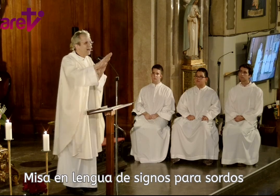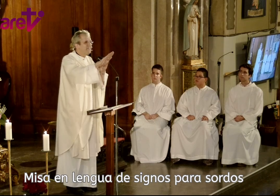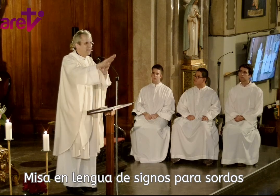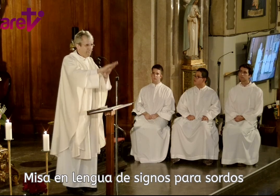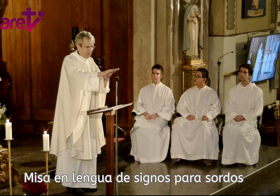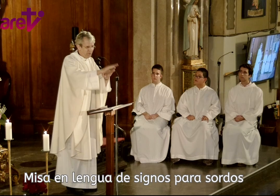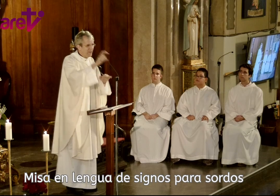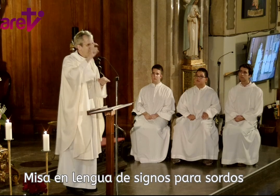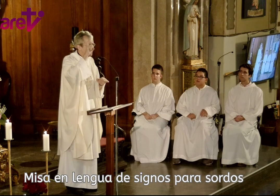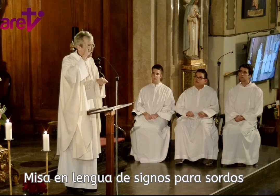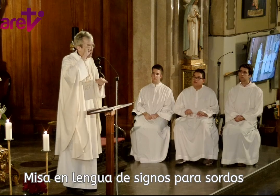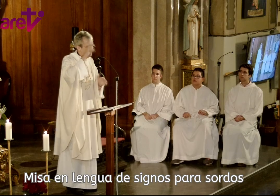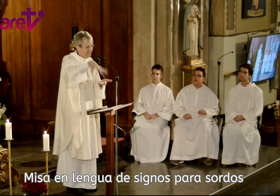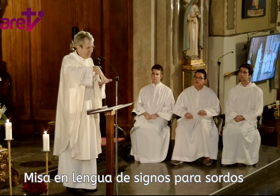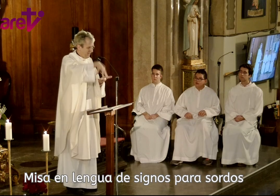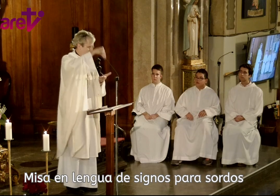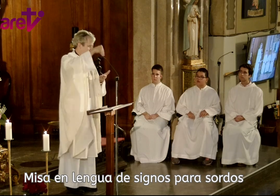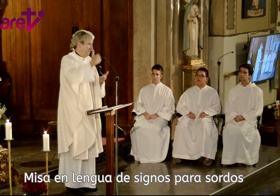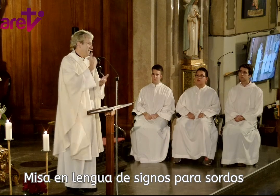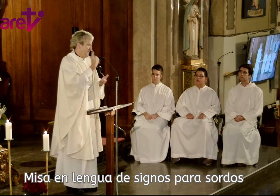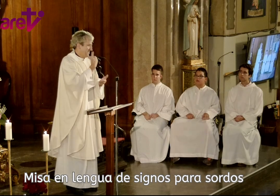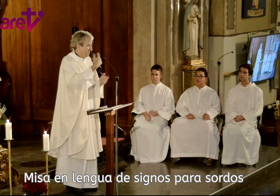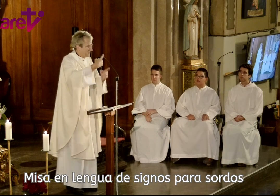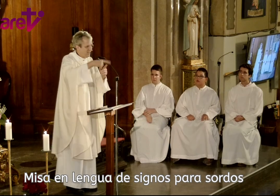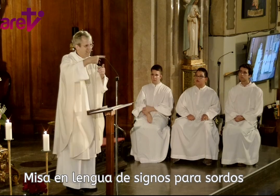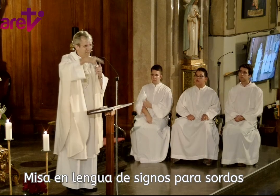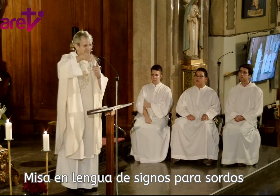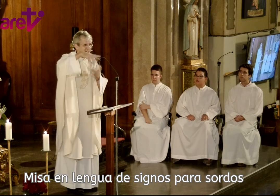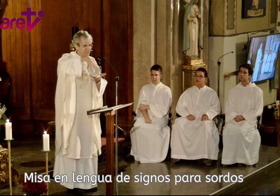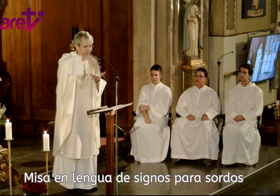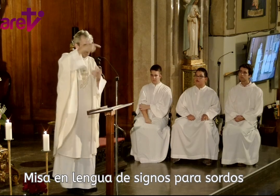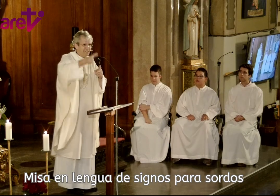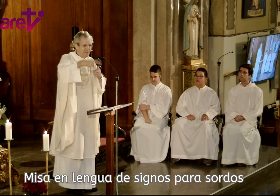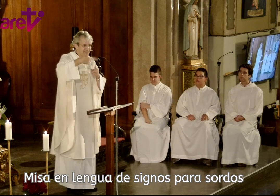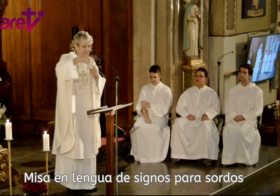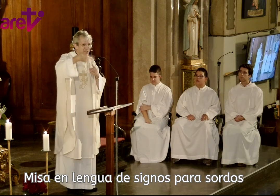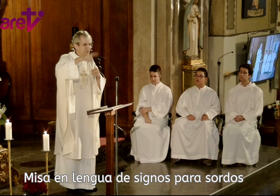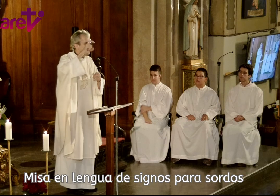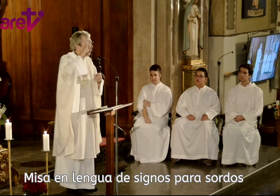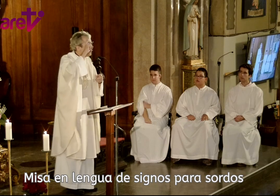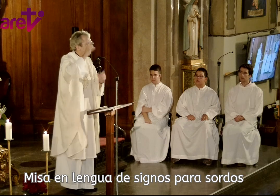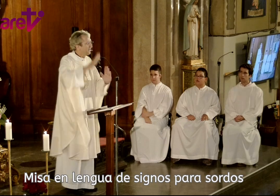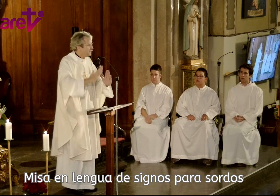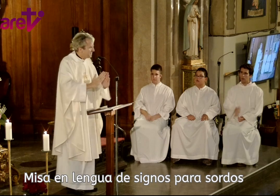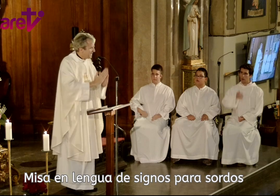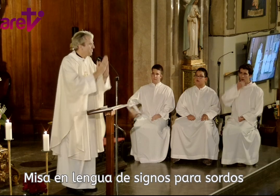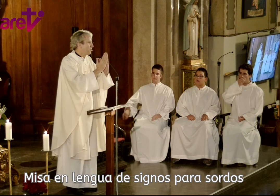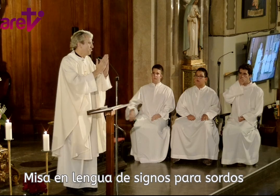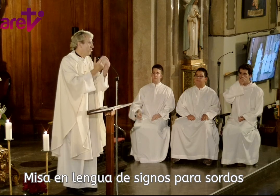de la patrona, del nombre de la parroquia. Ya sabéis que las distintas parroquias tienen distintos nombres de santos o